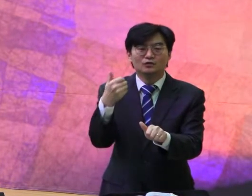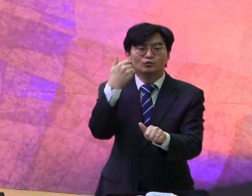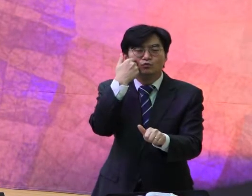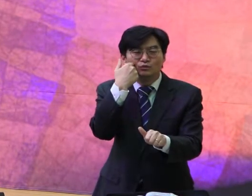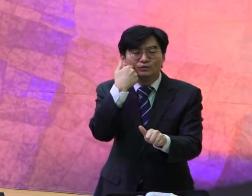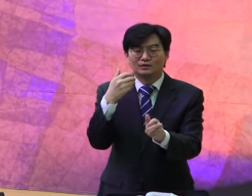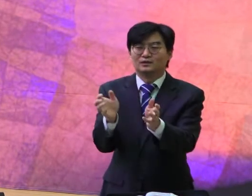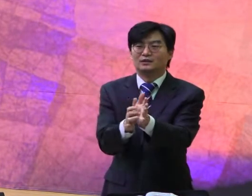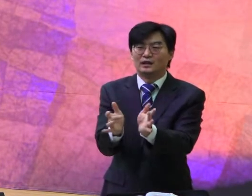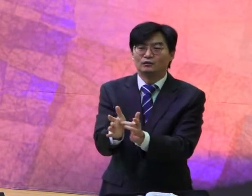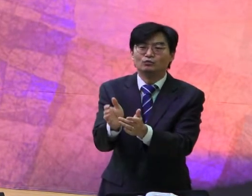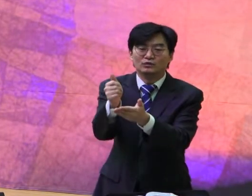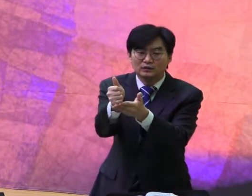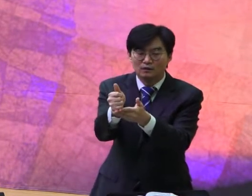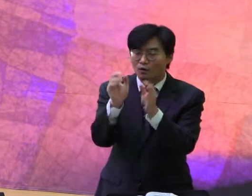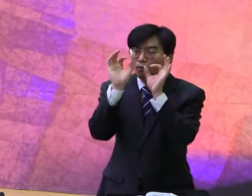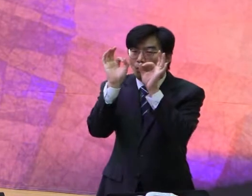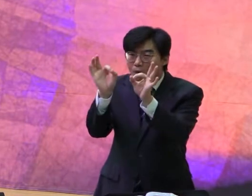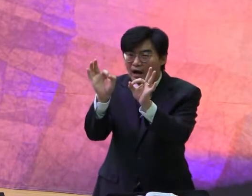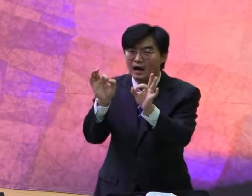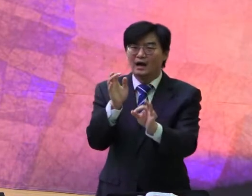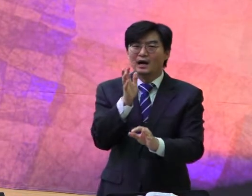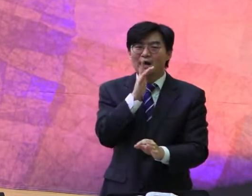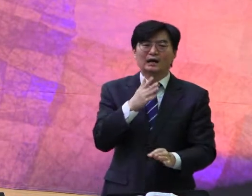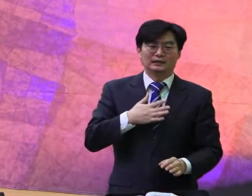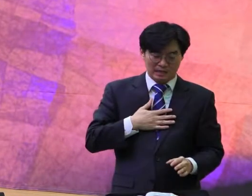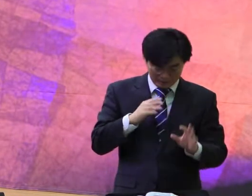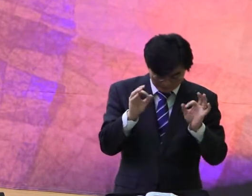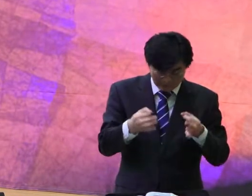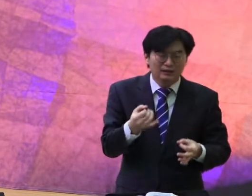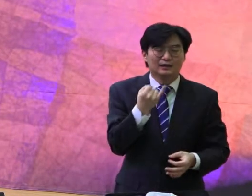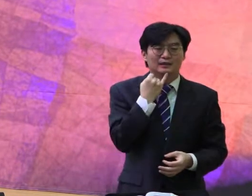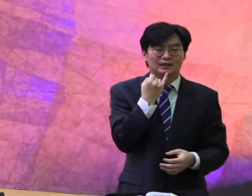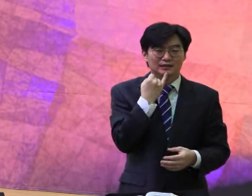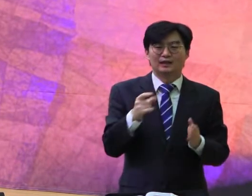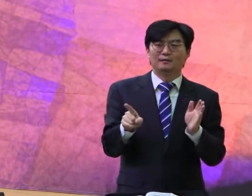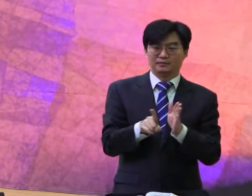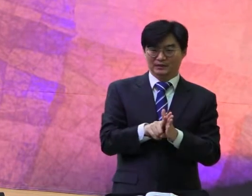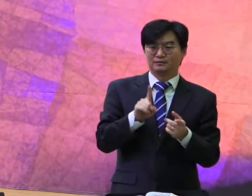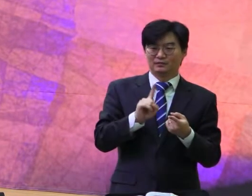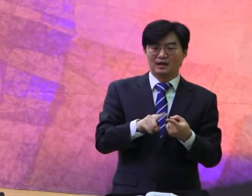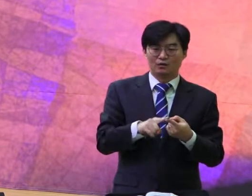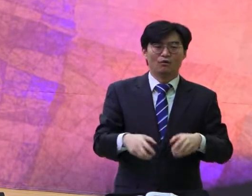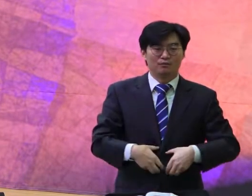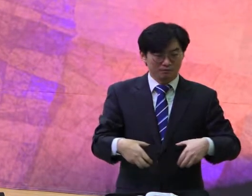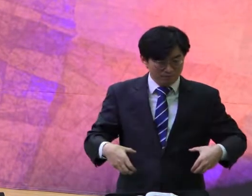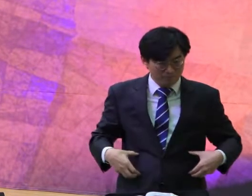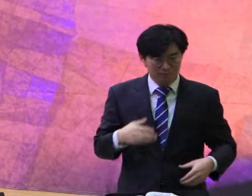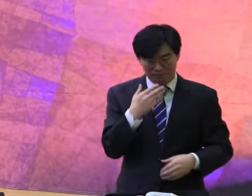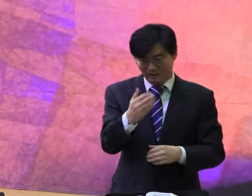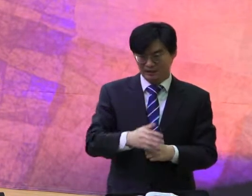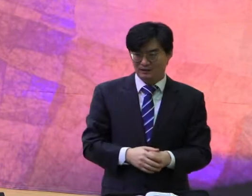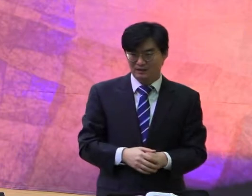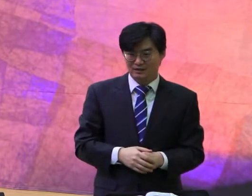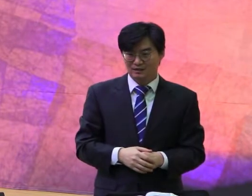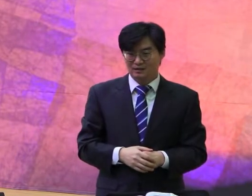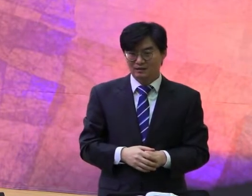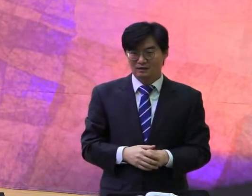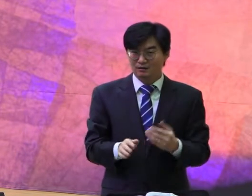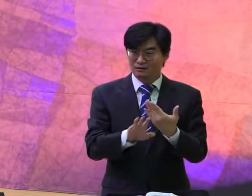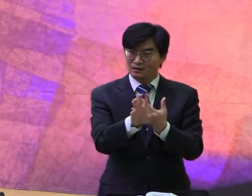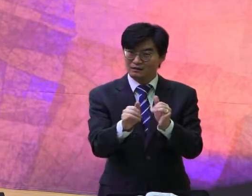예수님을 바라보니까, 그 예수님을 생각하니까 그런 절망적인 상황 속에서도 절망하지 않고